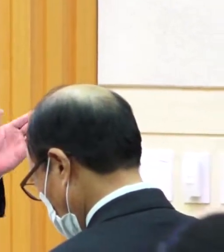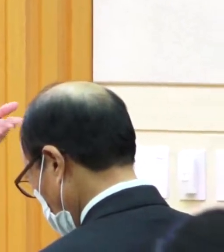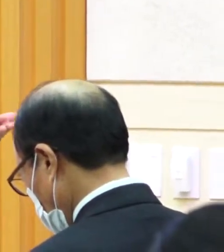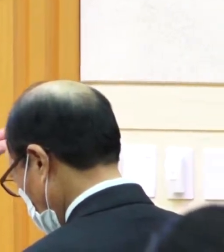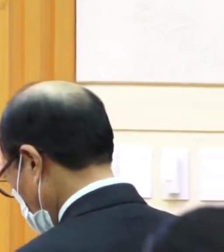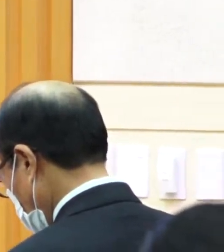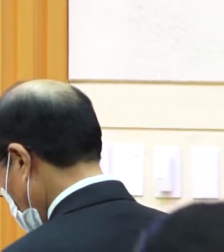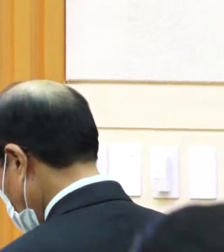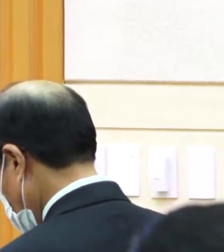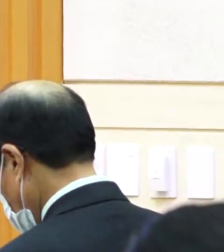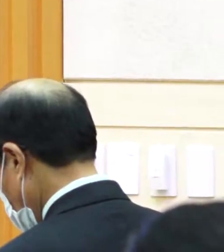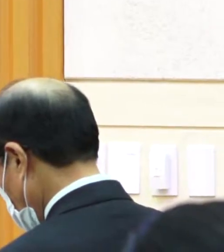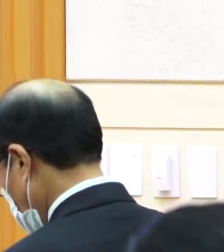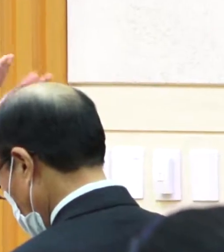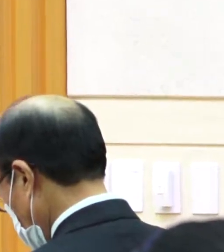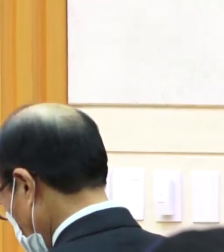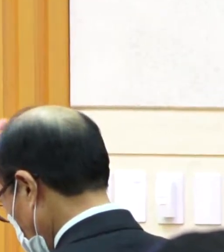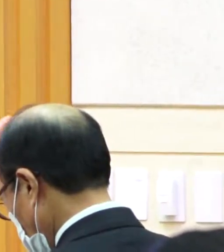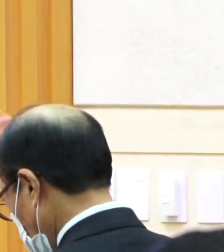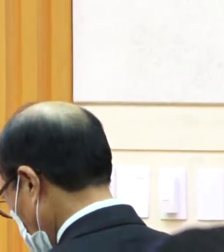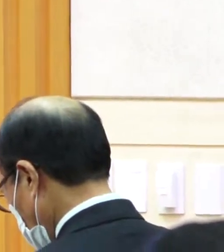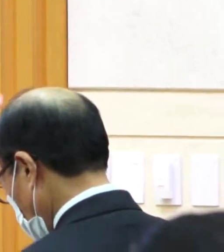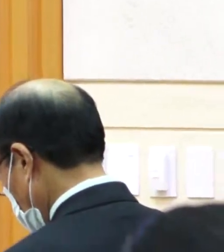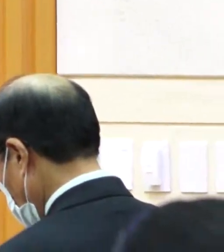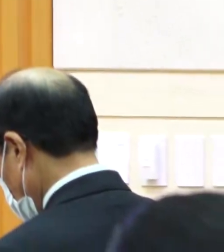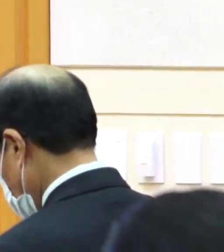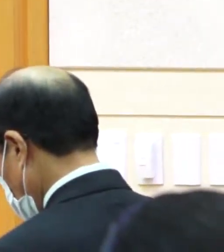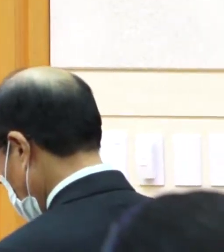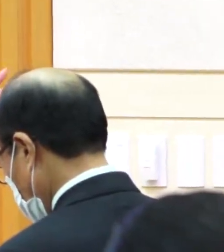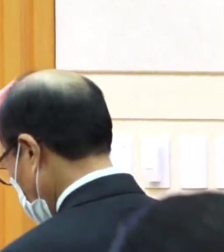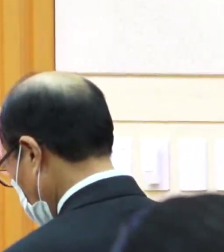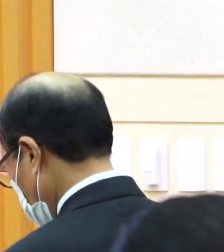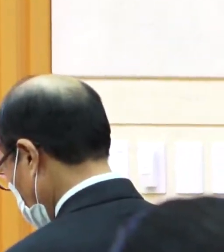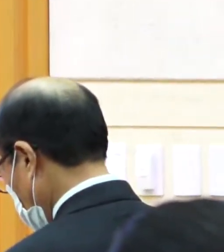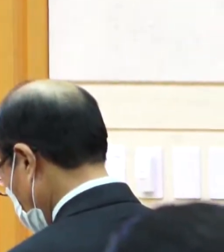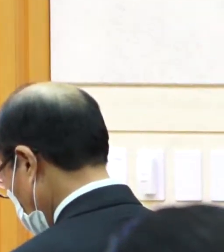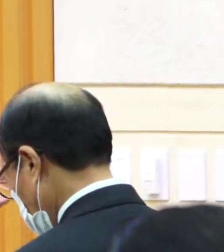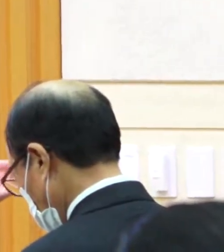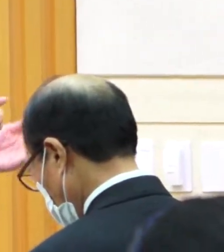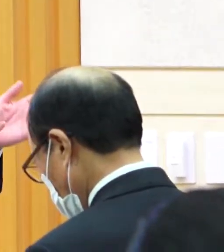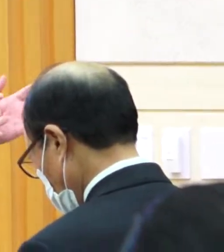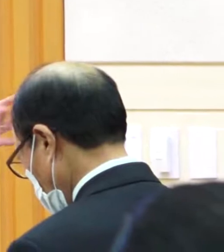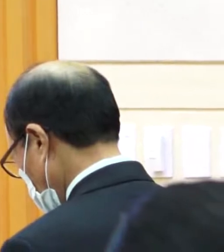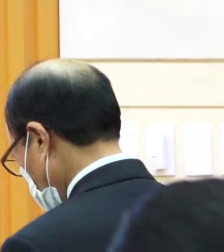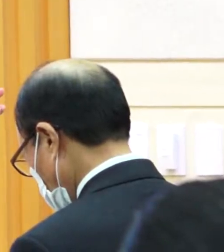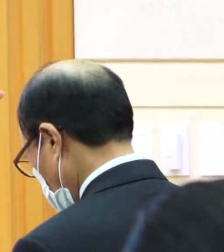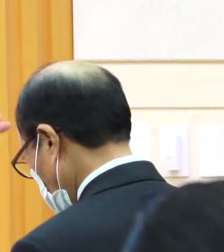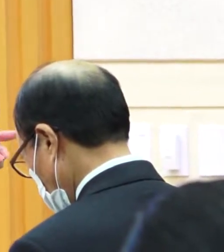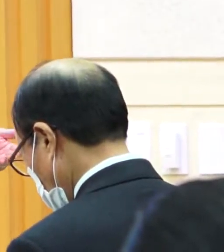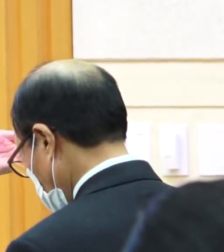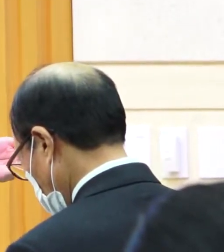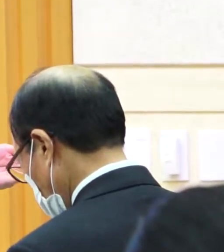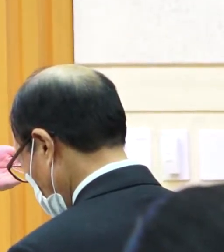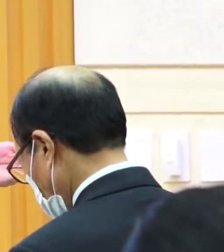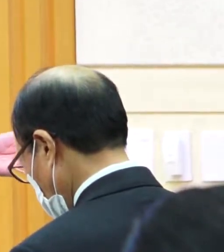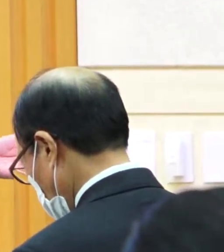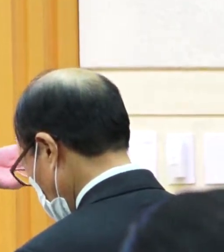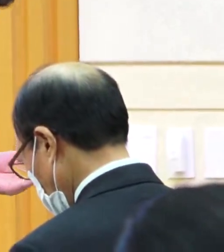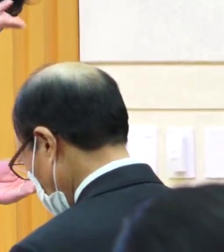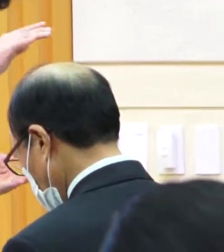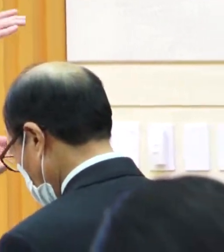인도하여 주시옵소서. 우리들 마음 가운데에 이 땅 가운데 오신 예수님을 기다리고 다시 오신 예수님을